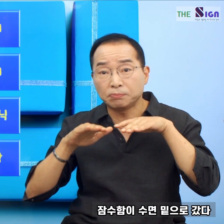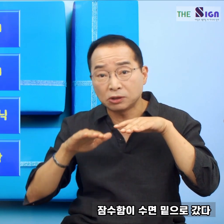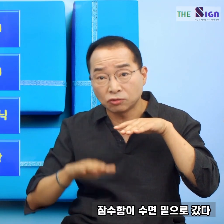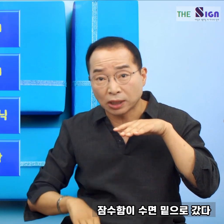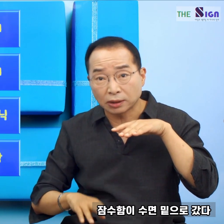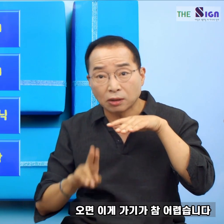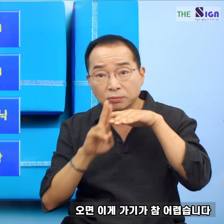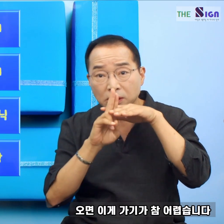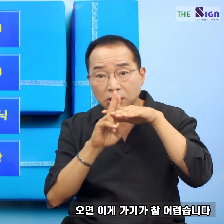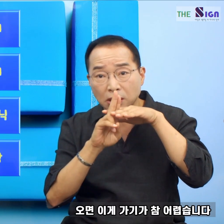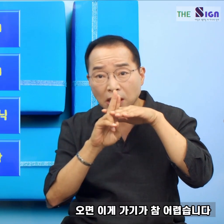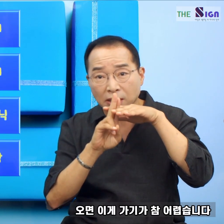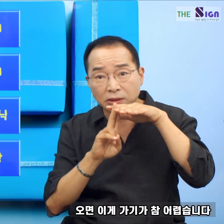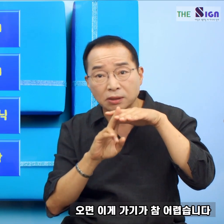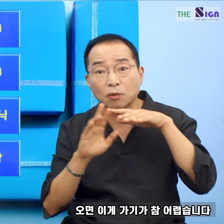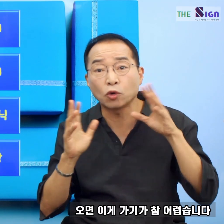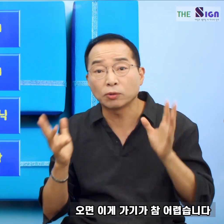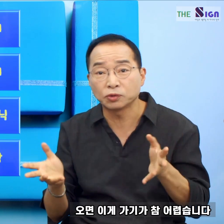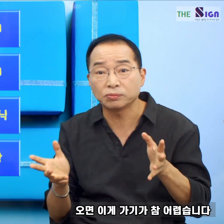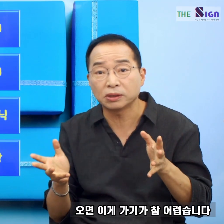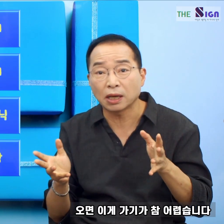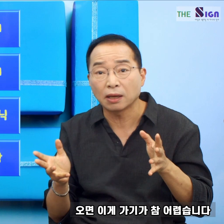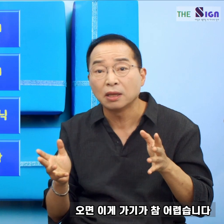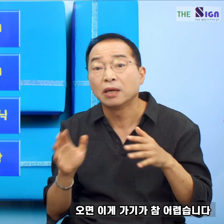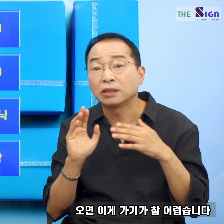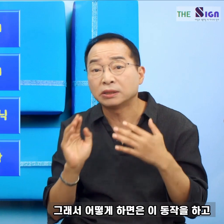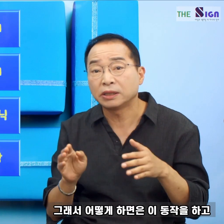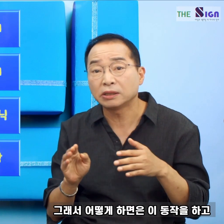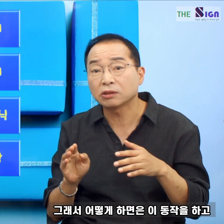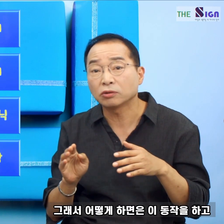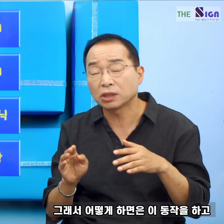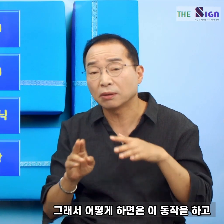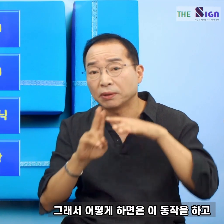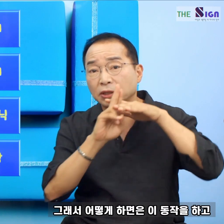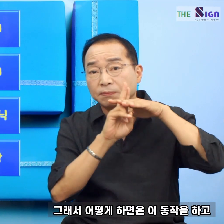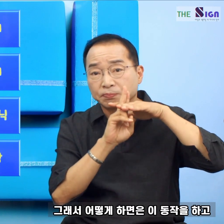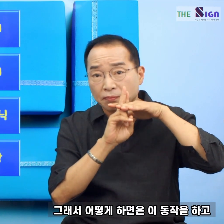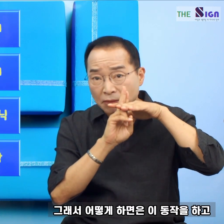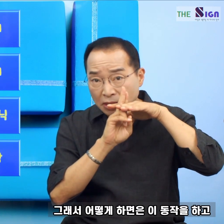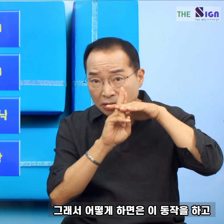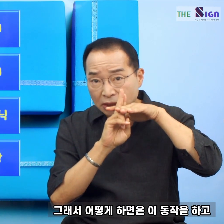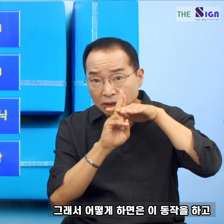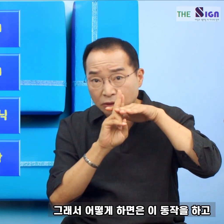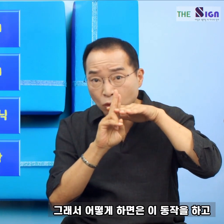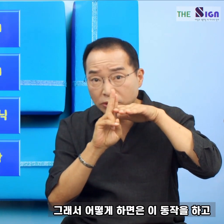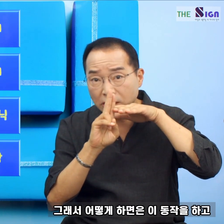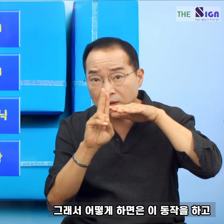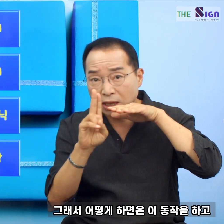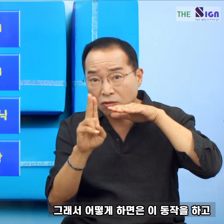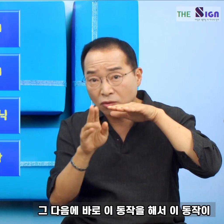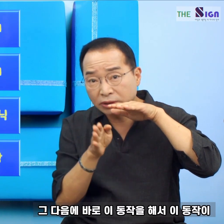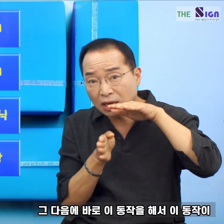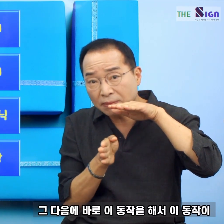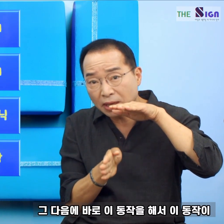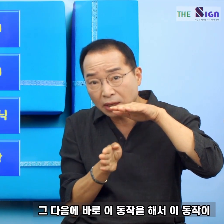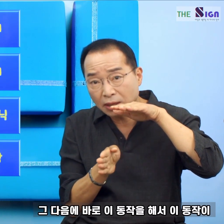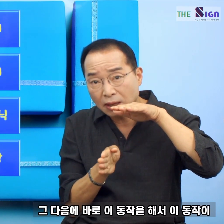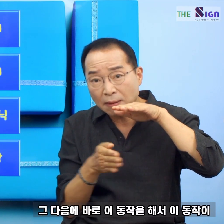밑으로 갔다 그러면 이게 가기가 참 어렵습니다. 그래서 어떻게 하면은 이 동작을 하고 그 다음에